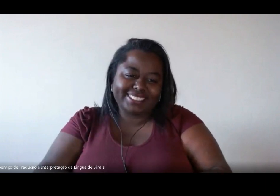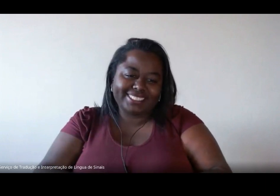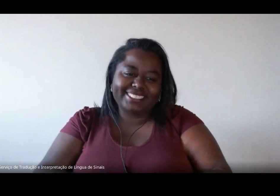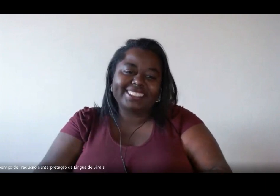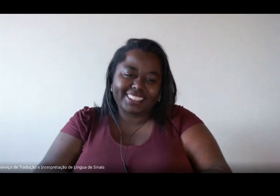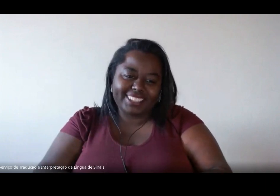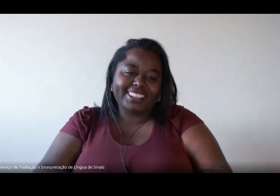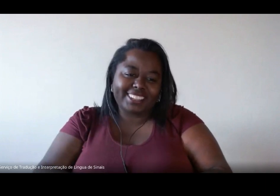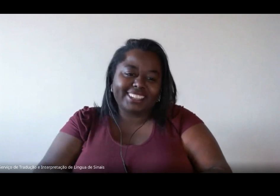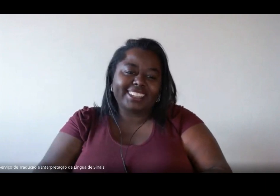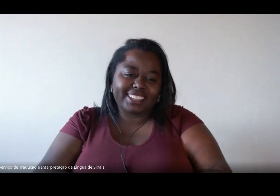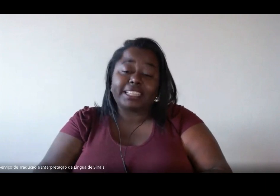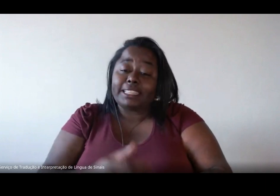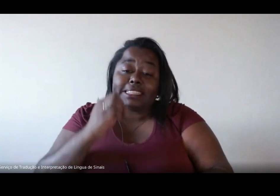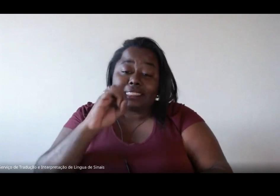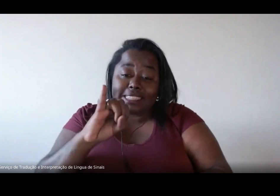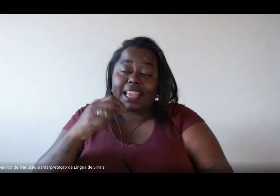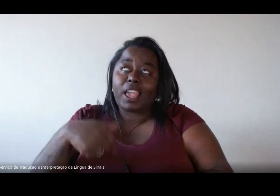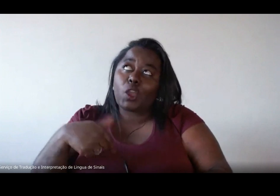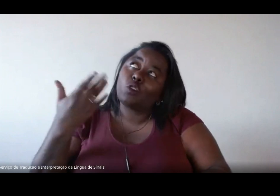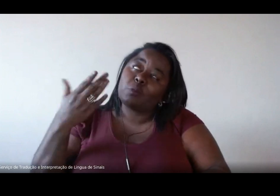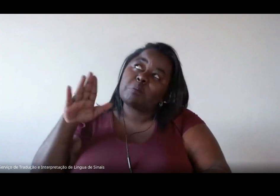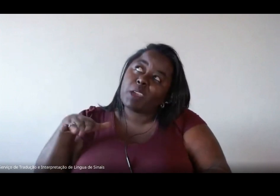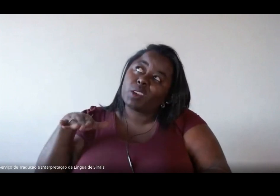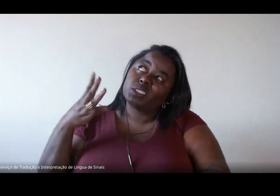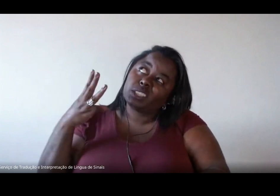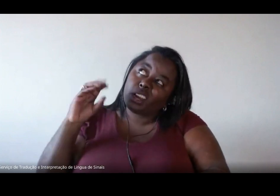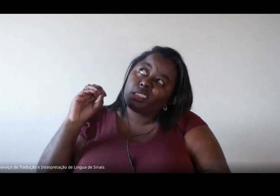eu gosto daí. É o que eu falei, se eu tivesse